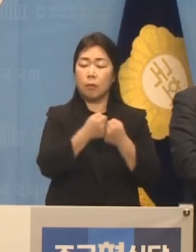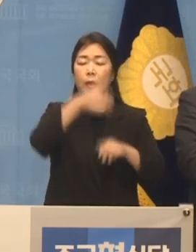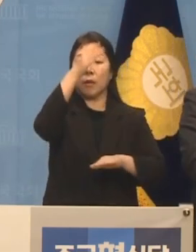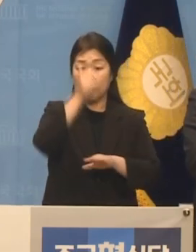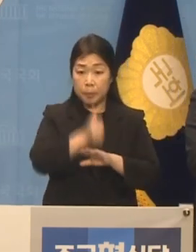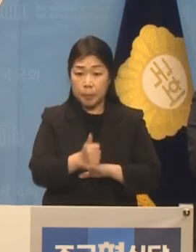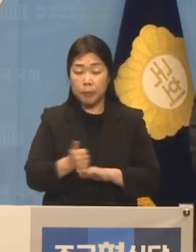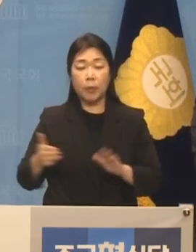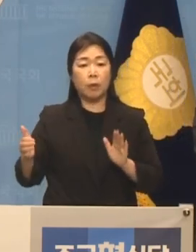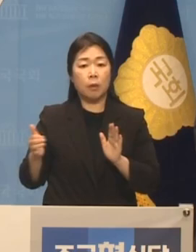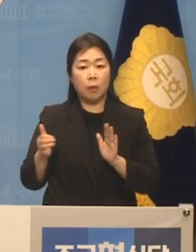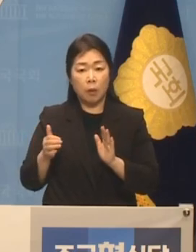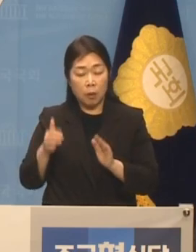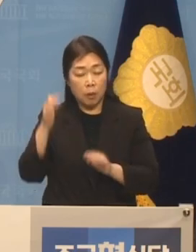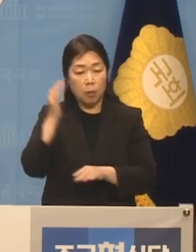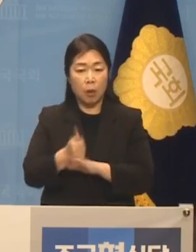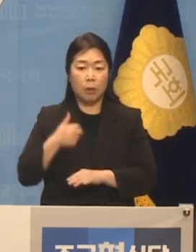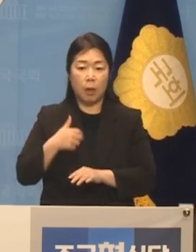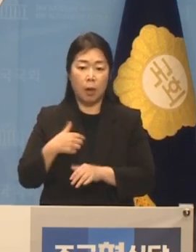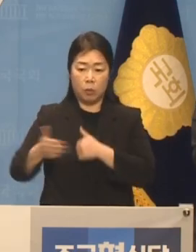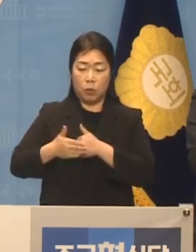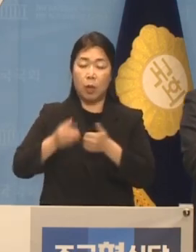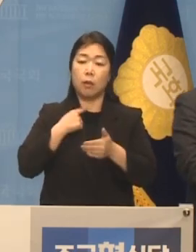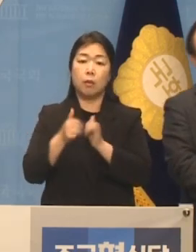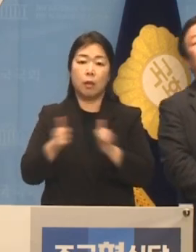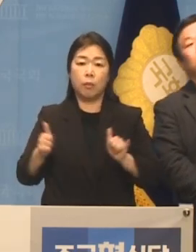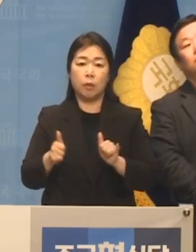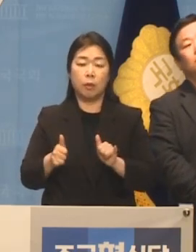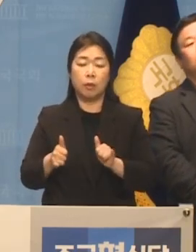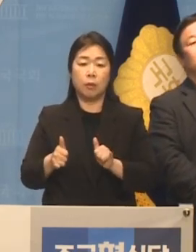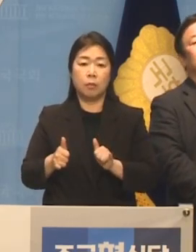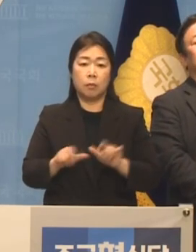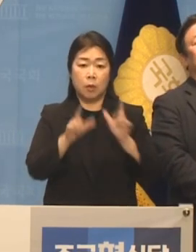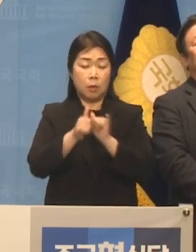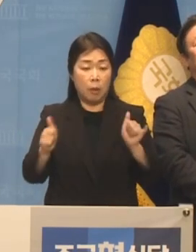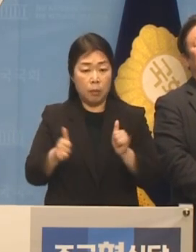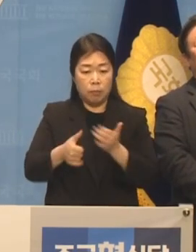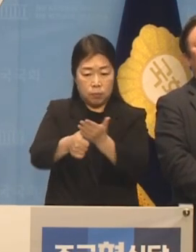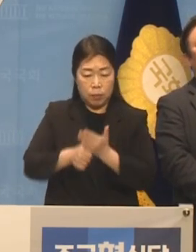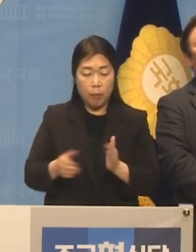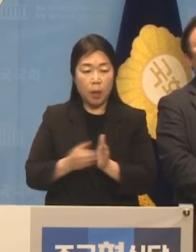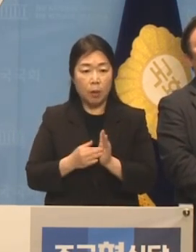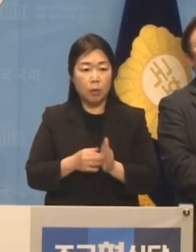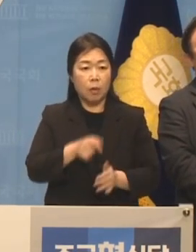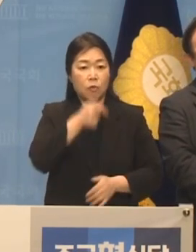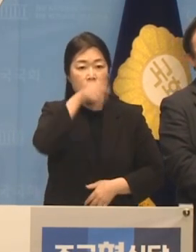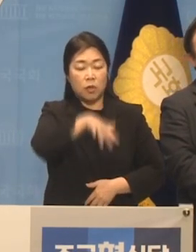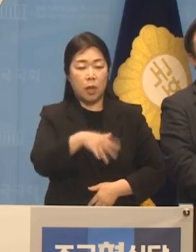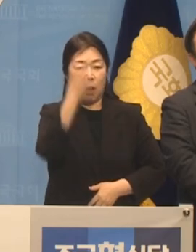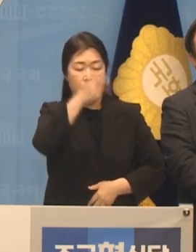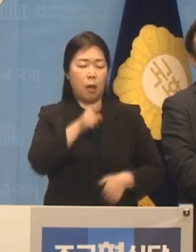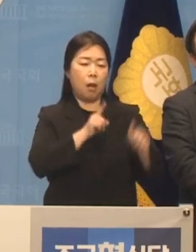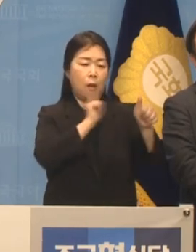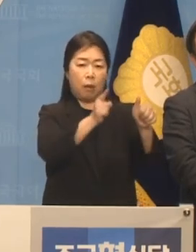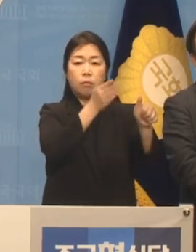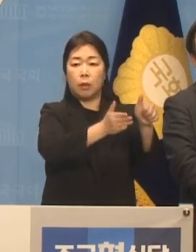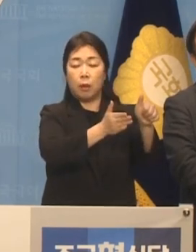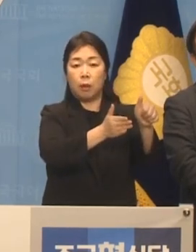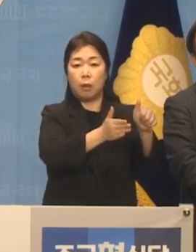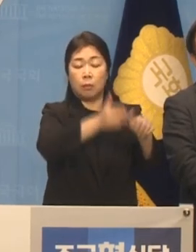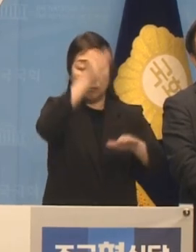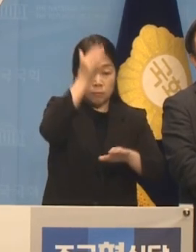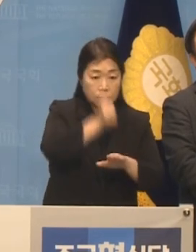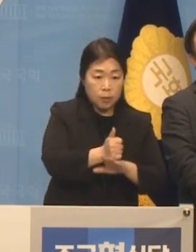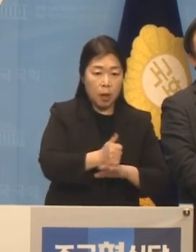저를 지지하는 입주민들을 조직하여 서명을 받아 수원시에 감사 청구를 했고 그것을 통해 그들의 비리를 공적으로